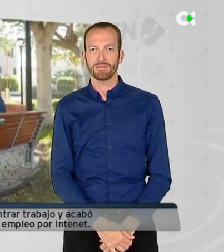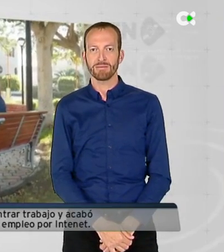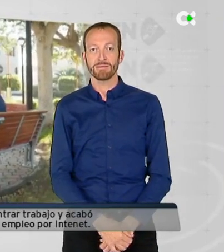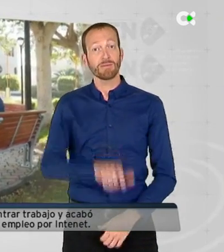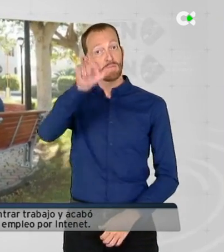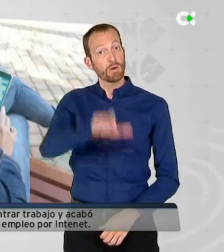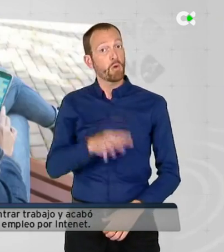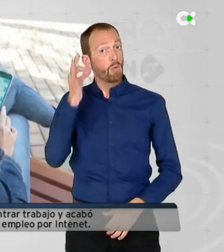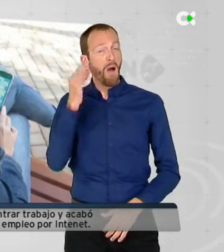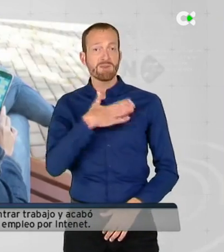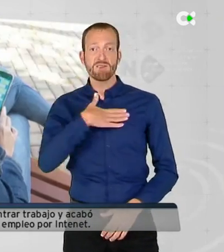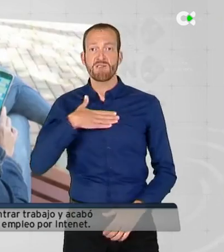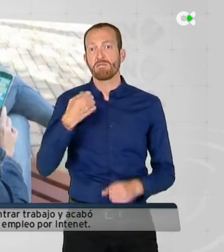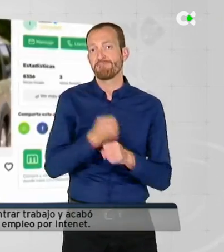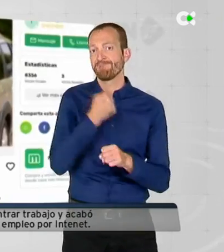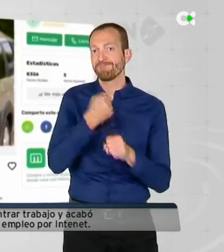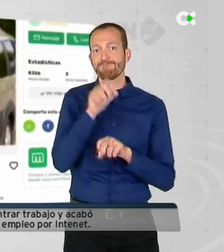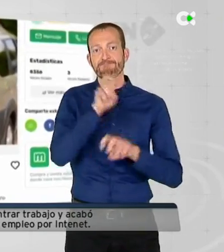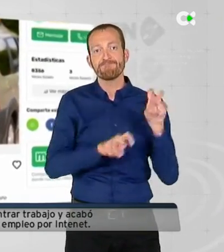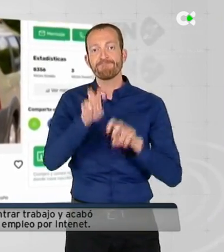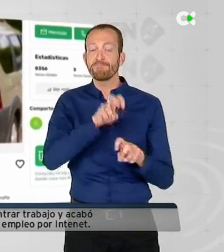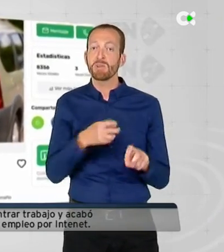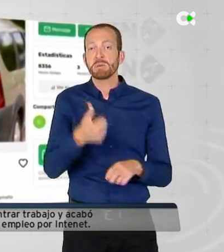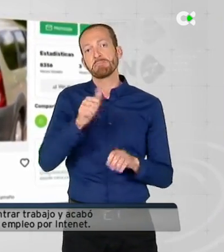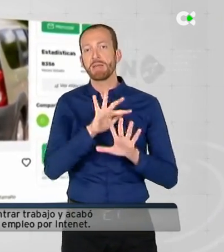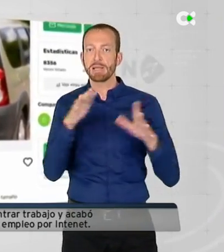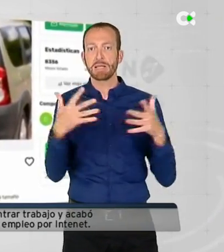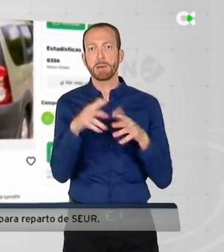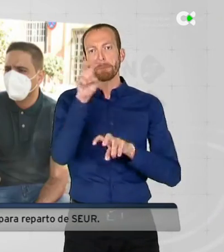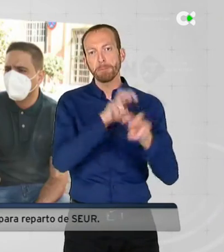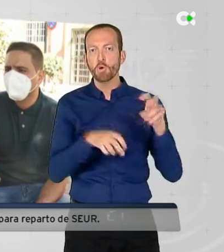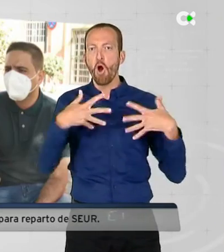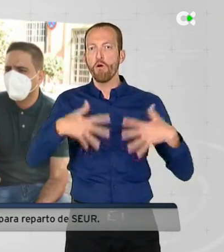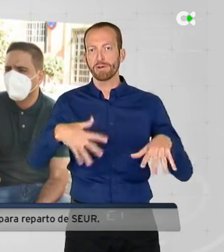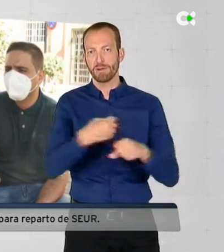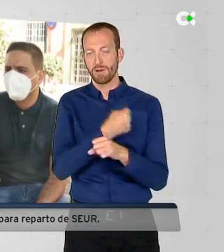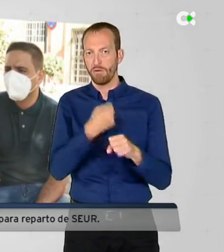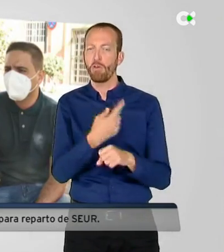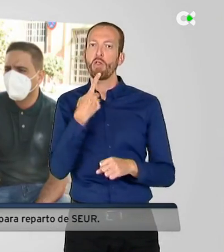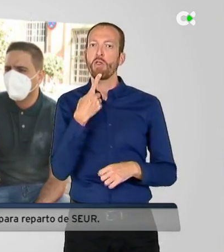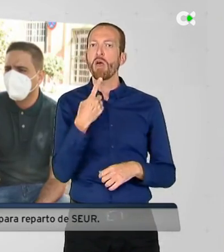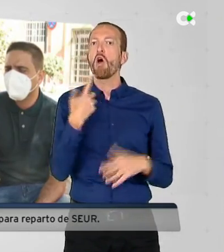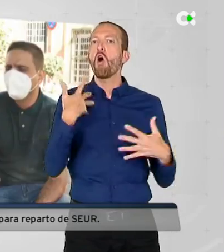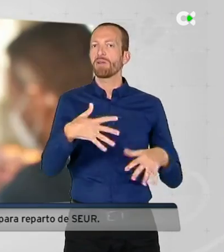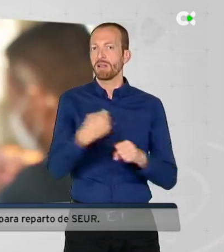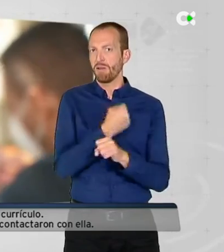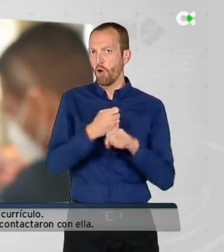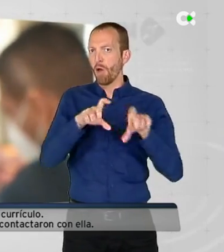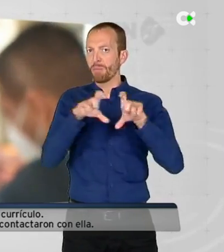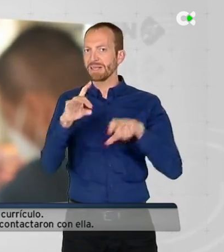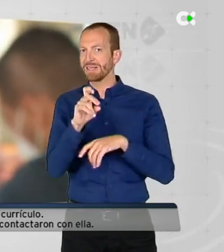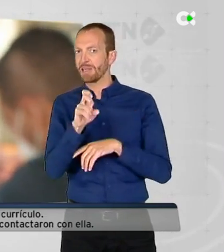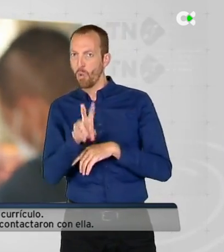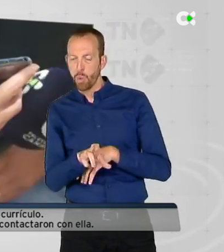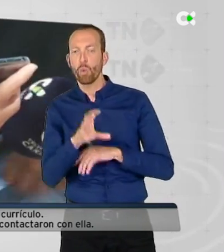Leticia quería encontrar trabajo y acabó mirando ofertas de empleo por Internet. Que buscaban gente para reparto de insegur. Envió su